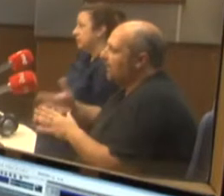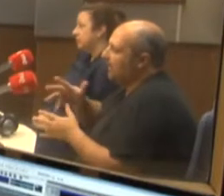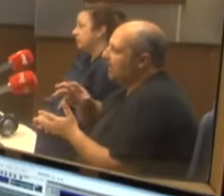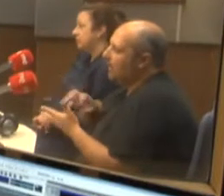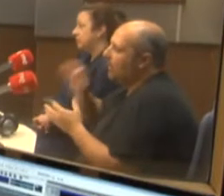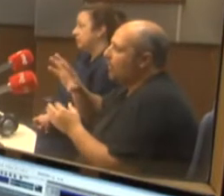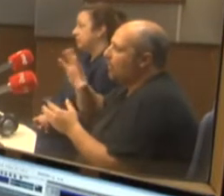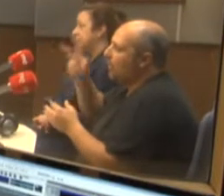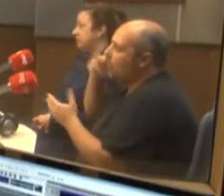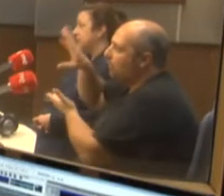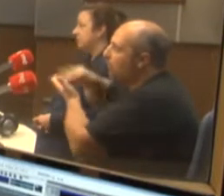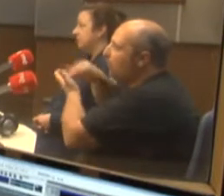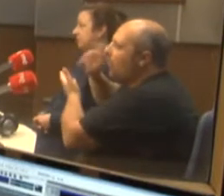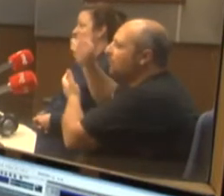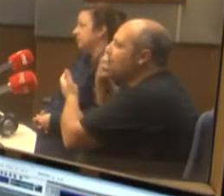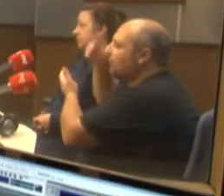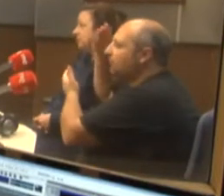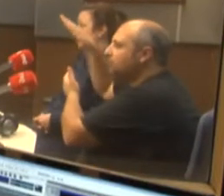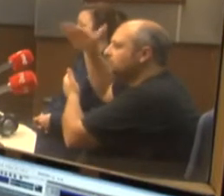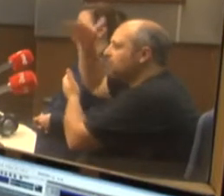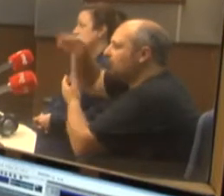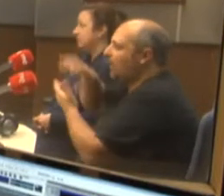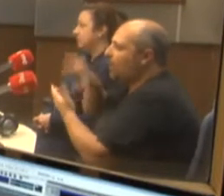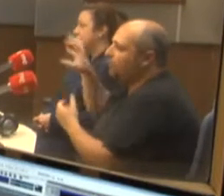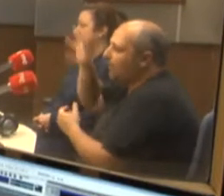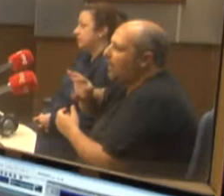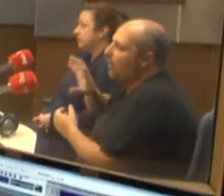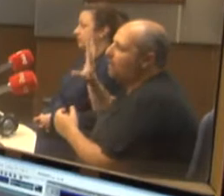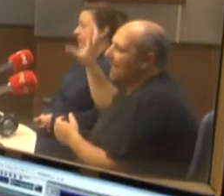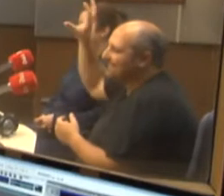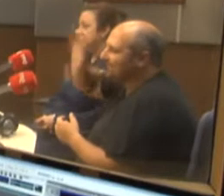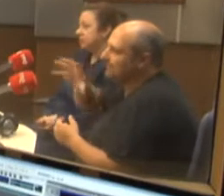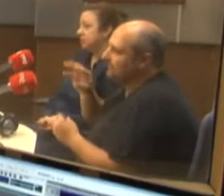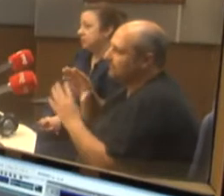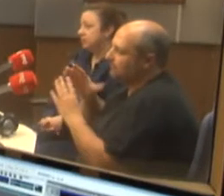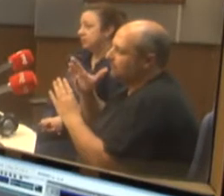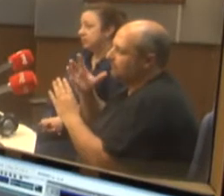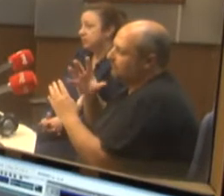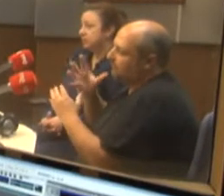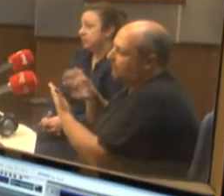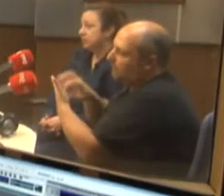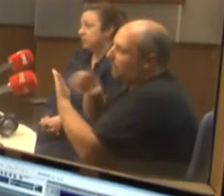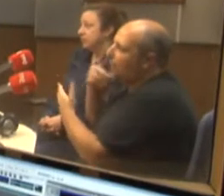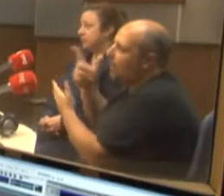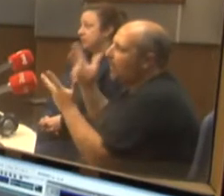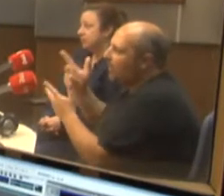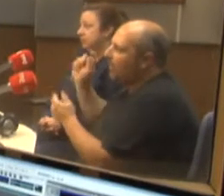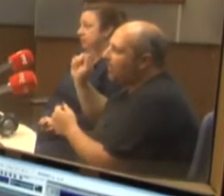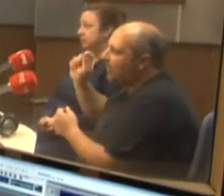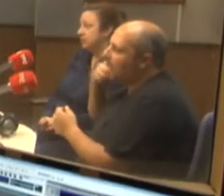países, para que tengan accesibilidad a otro tipo de emergencia, de urgencia o de comunicación